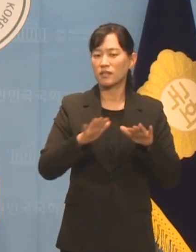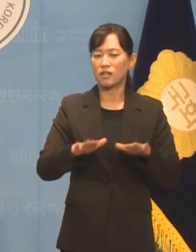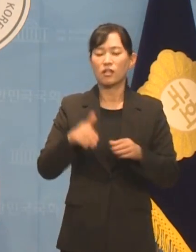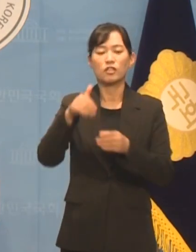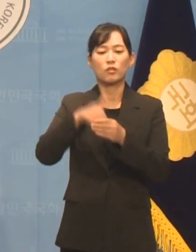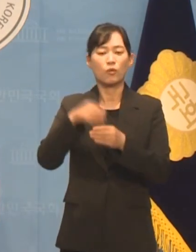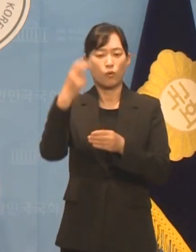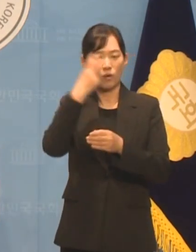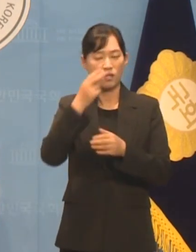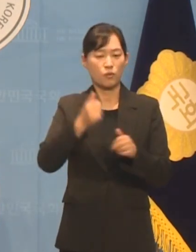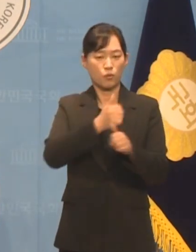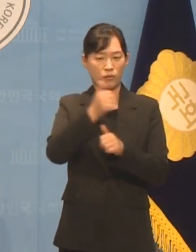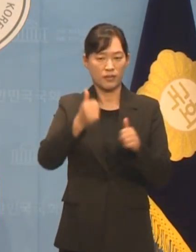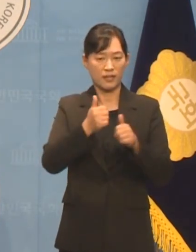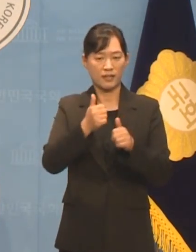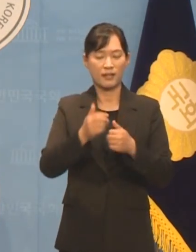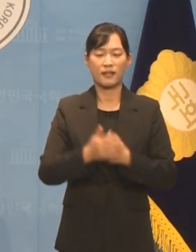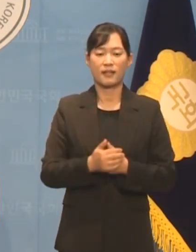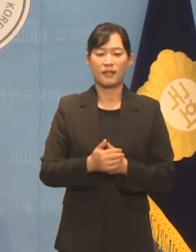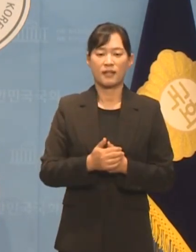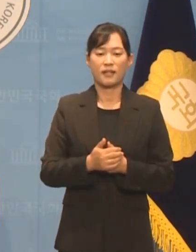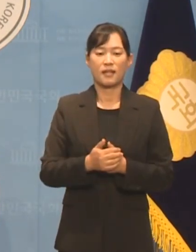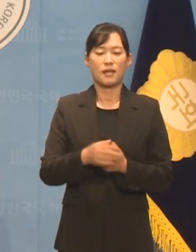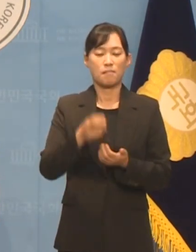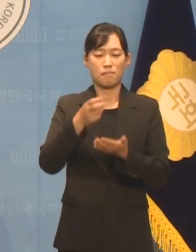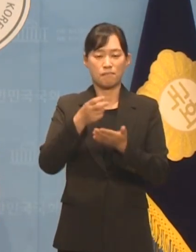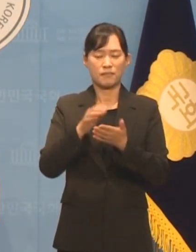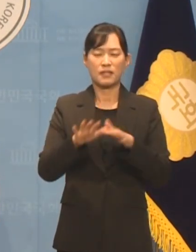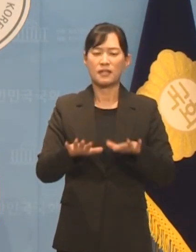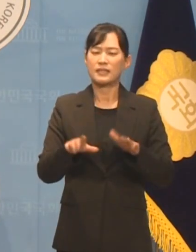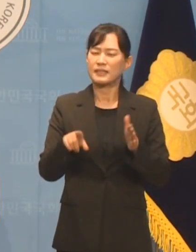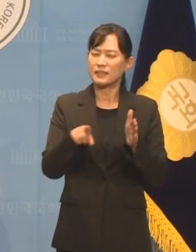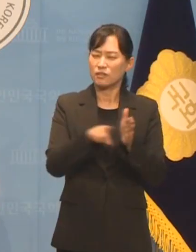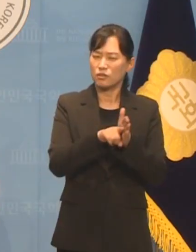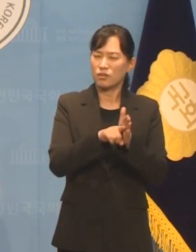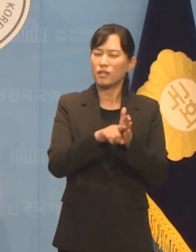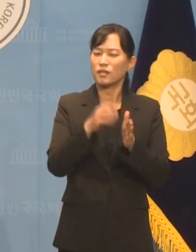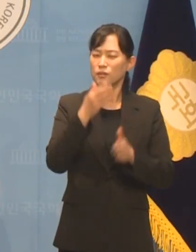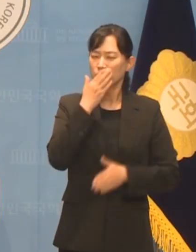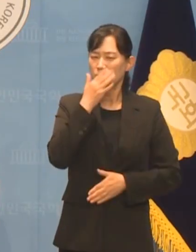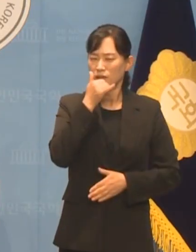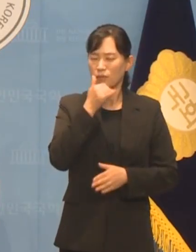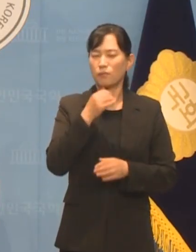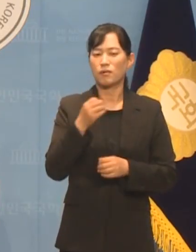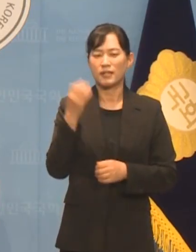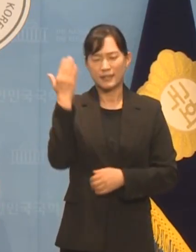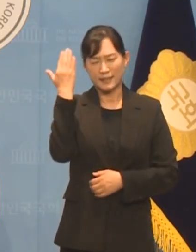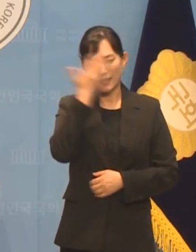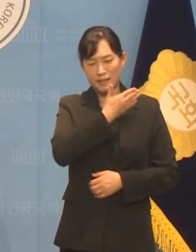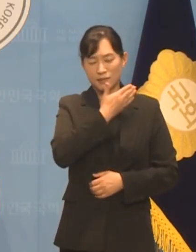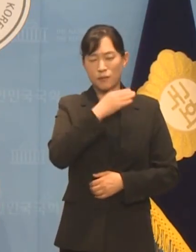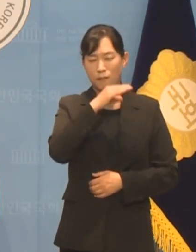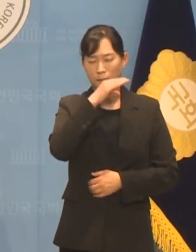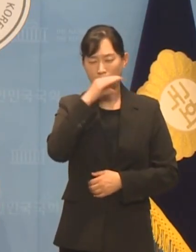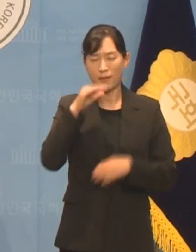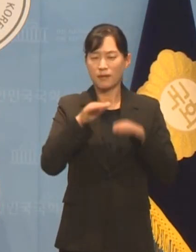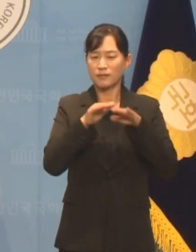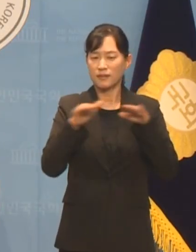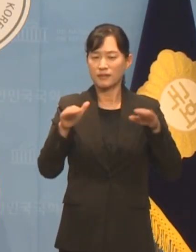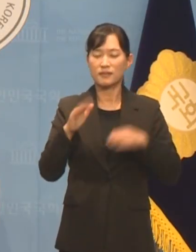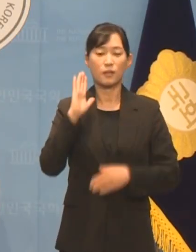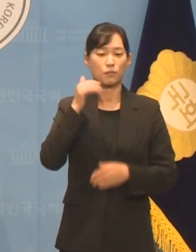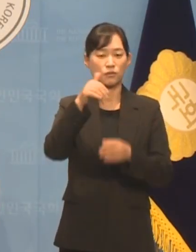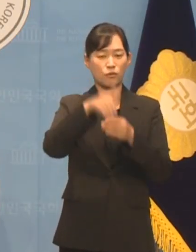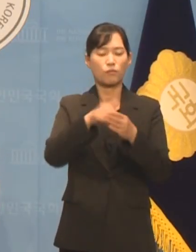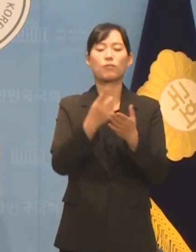선관위의 시행 규칙만으로 개정으로 보다 신뢰성을 높이고 투명성 있고 공정한 대선을